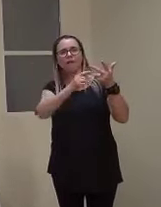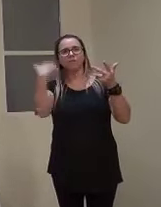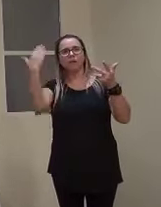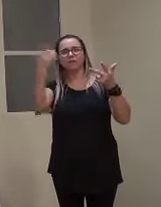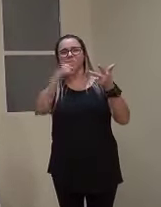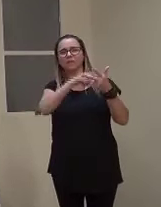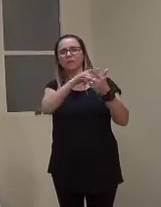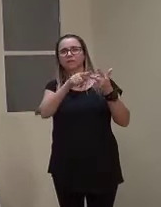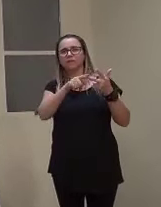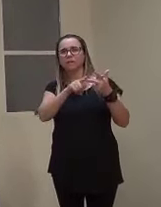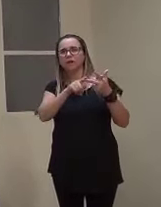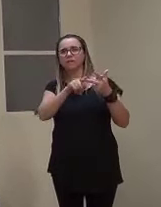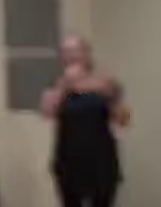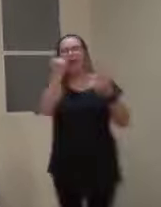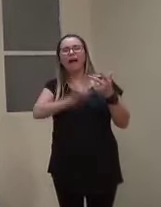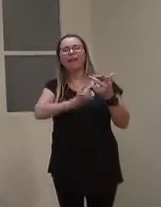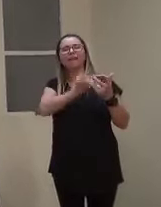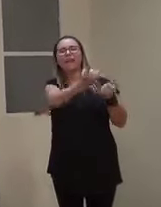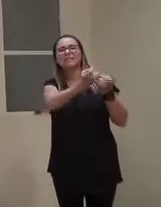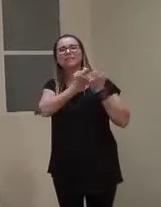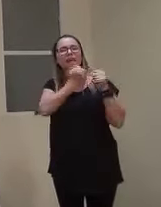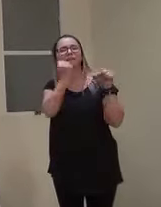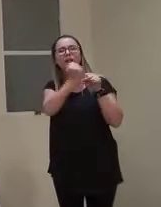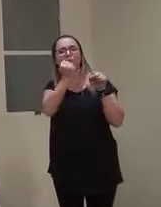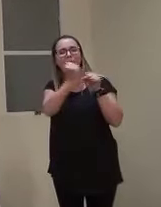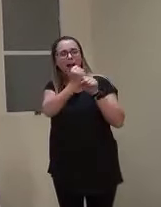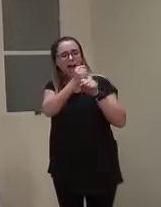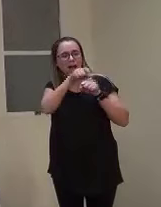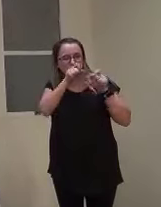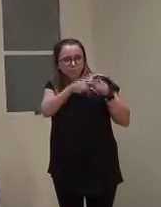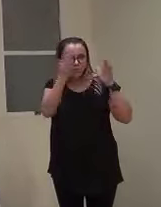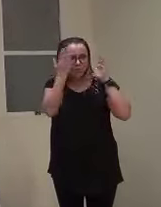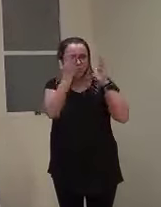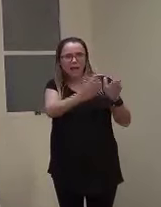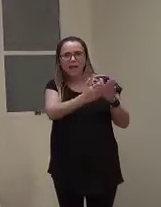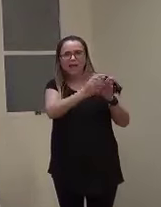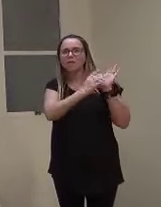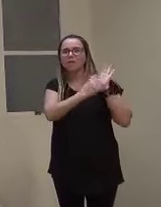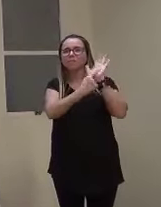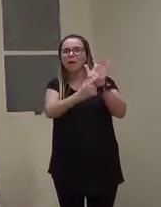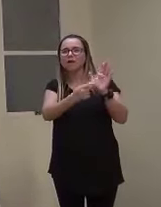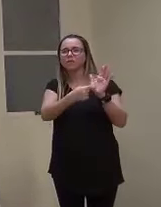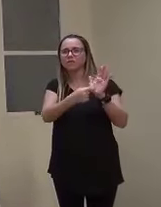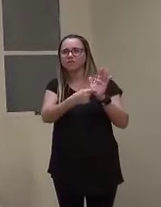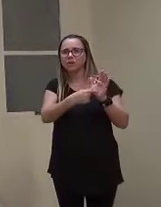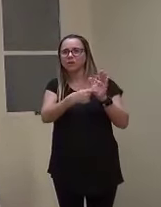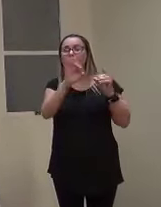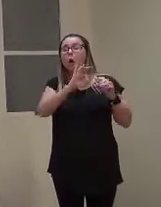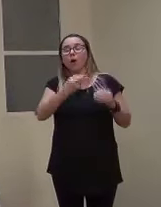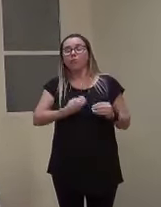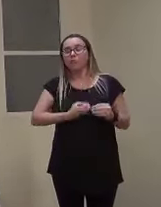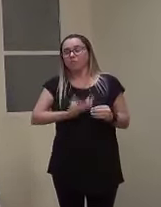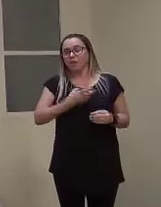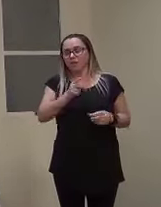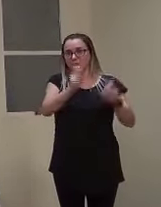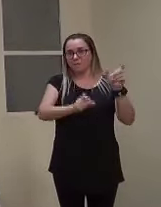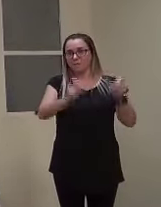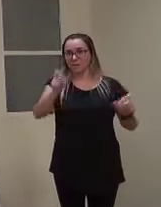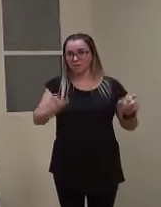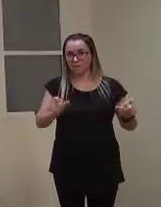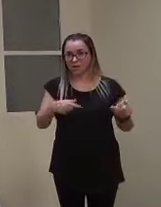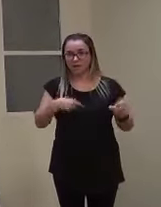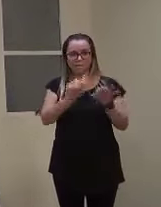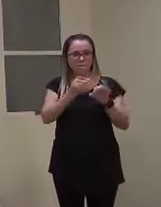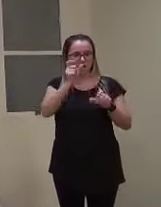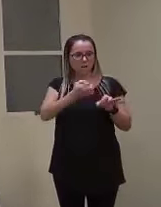allí esa necesidad de trabajar sobre las disposiciones que tienen los sujetos y los profesionales